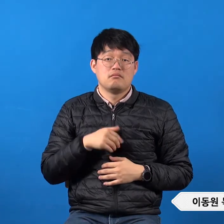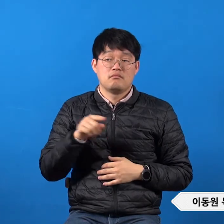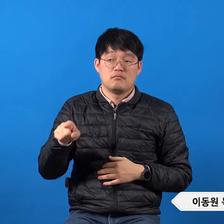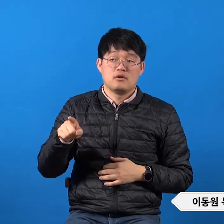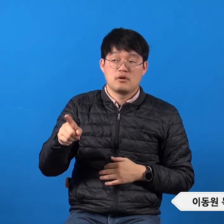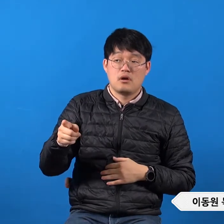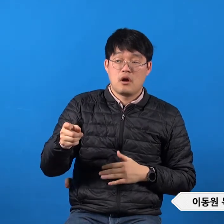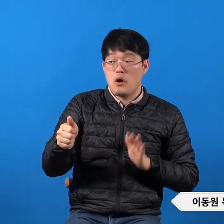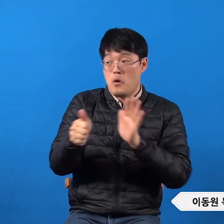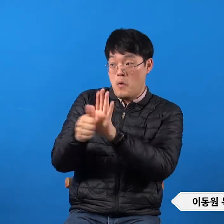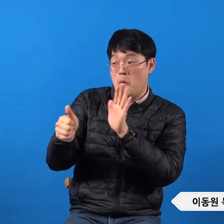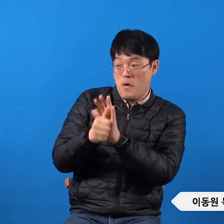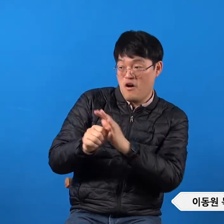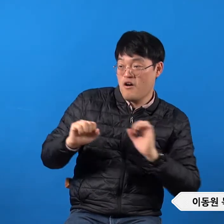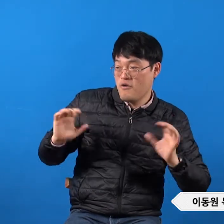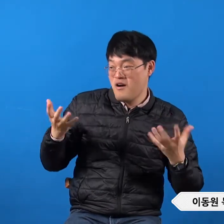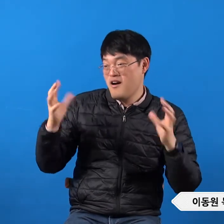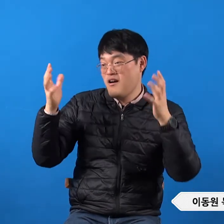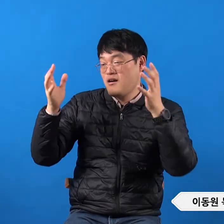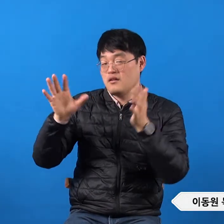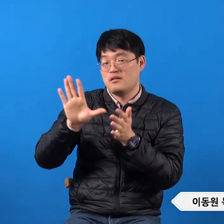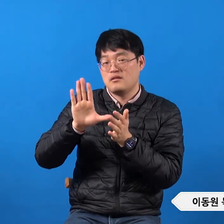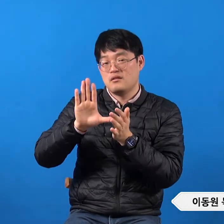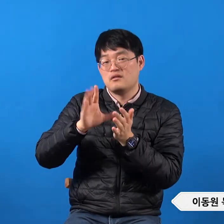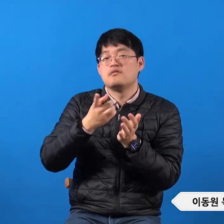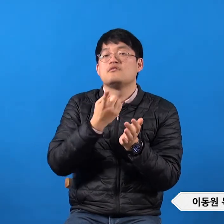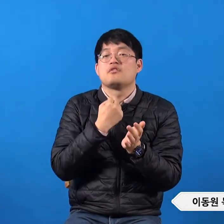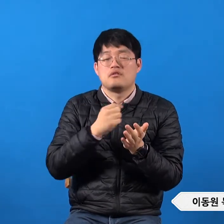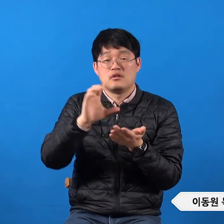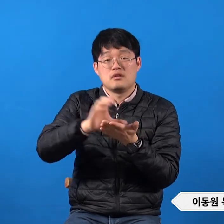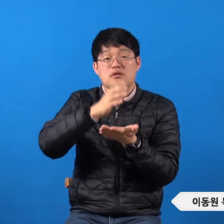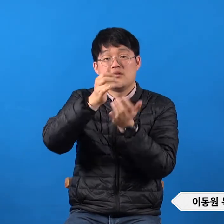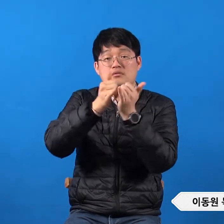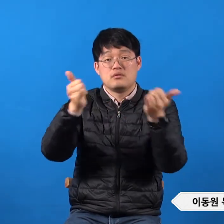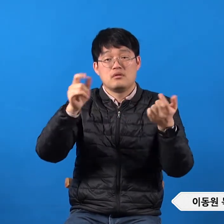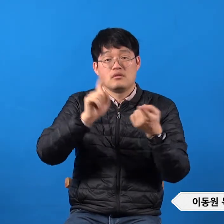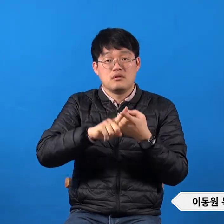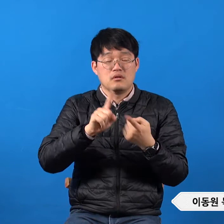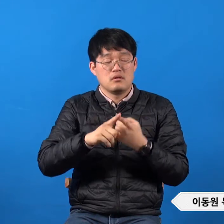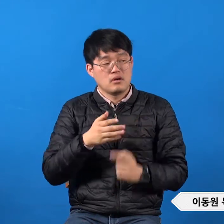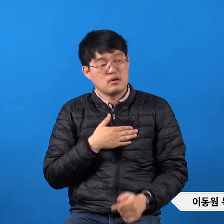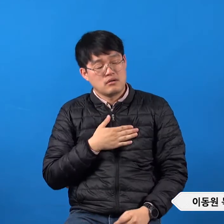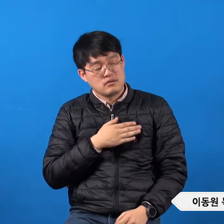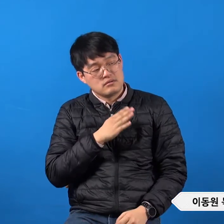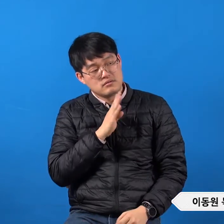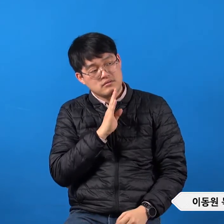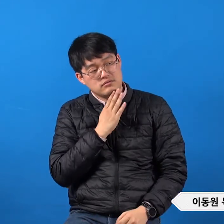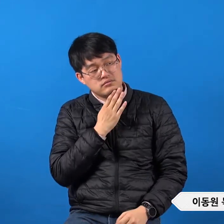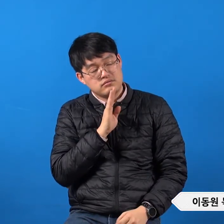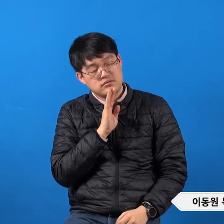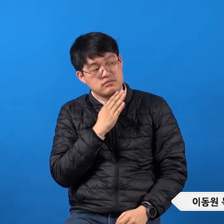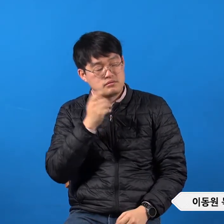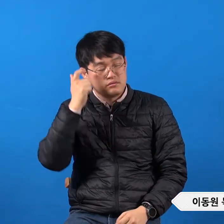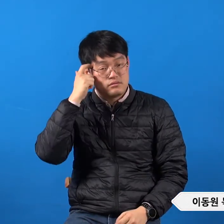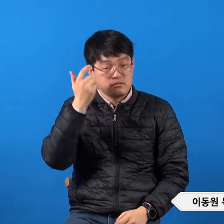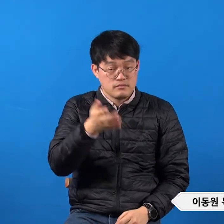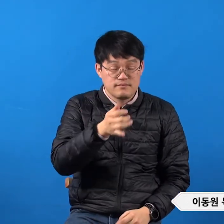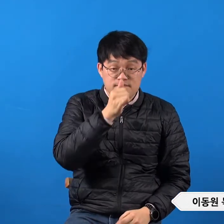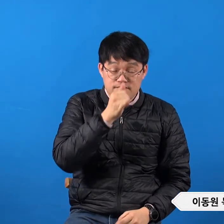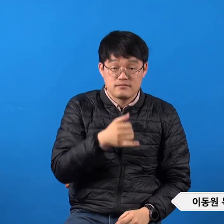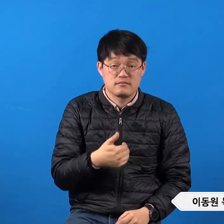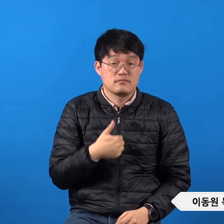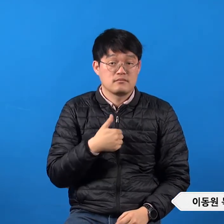난 거기에 함께 동조했던 크리스찬들에 대해서 제 마음속에 깊은 질문이 있어요. 깊은 질문이 있어요. 저는